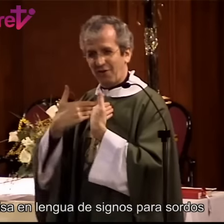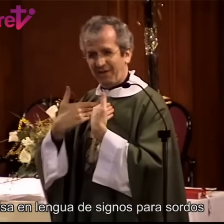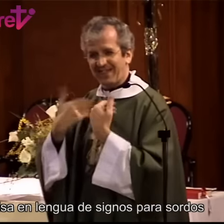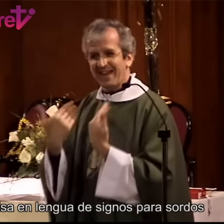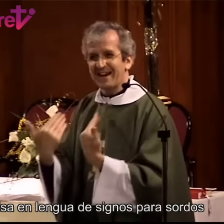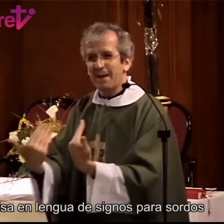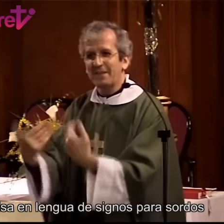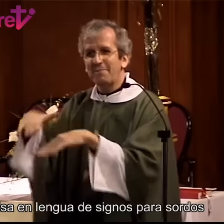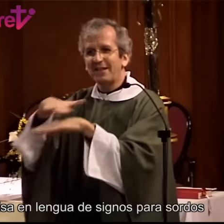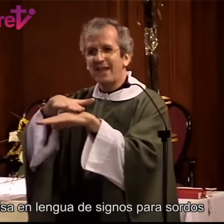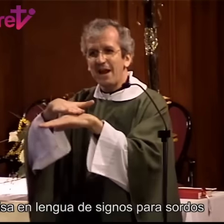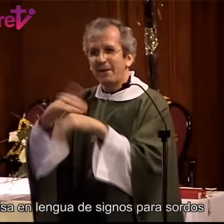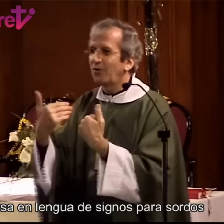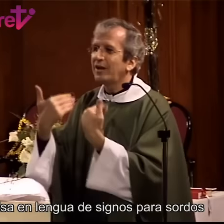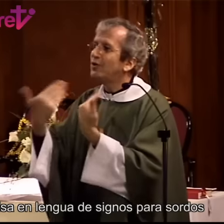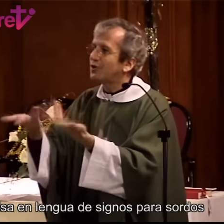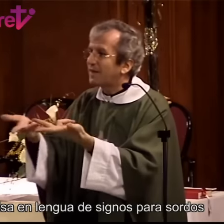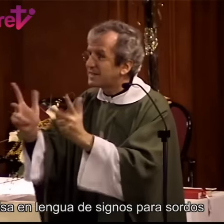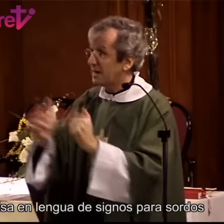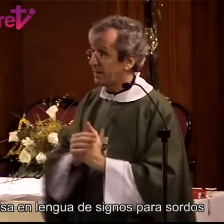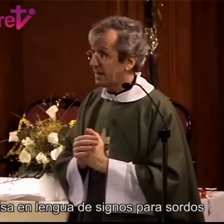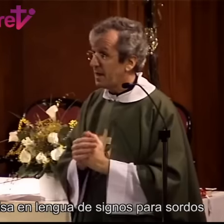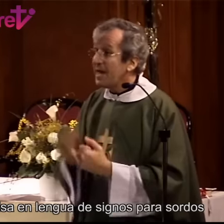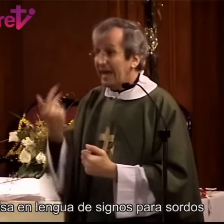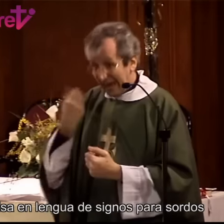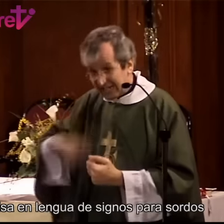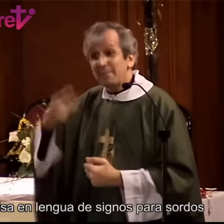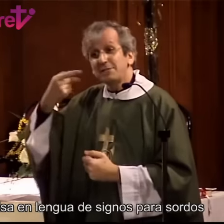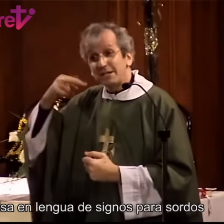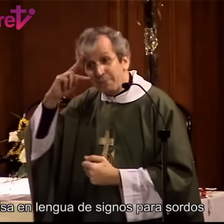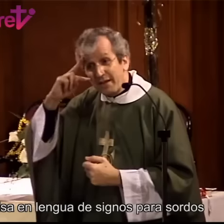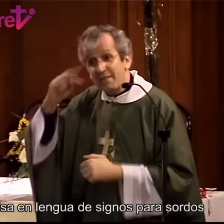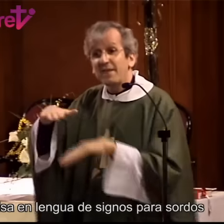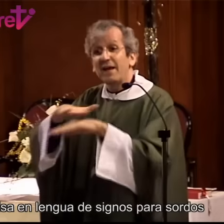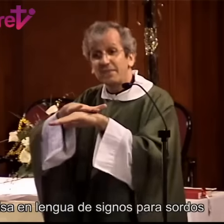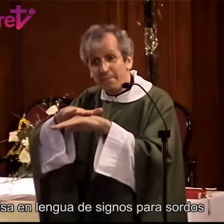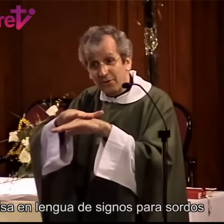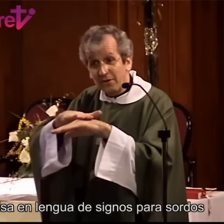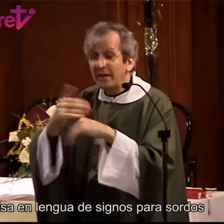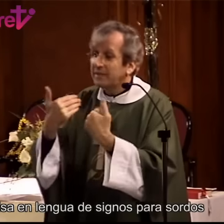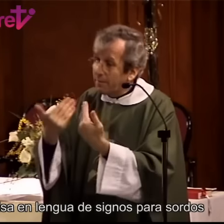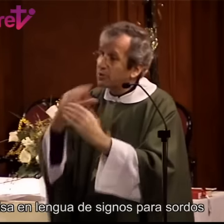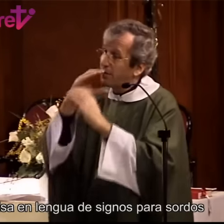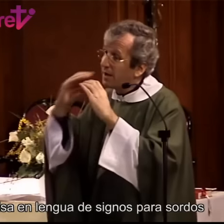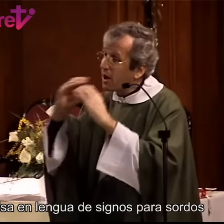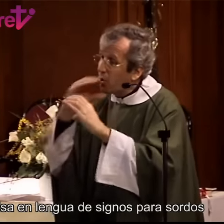ofrece rápidamente el perdón y nos ofrece esa libertad. Esa misma experiencia de perdón debemos saberla